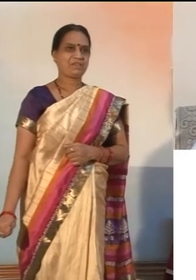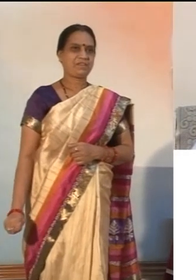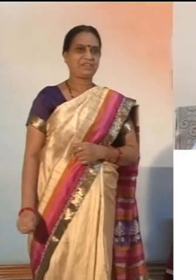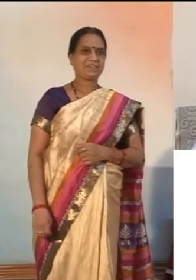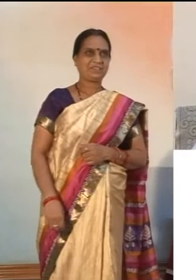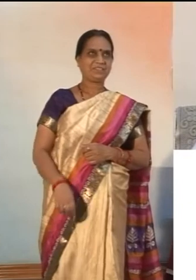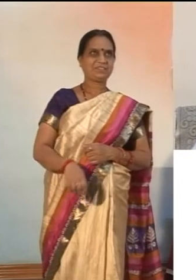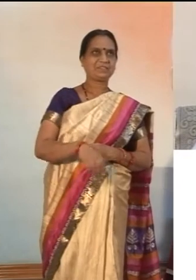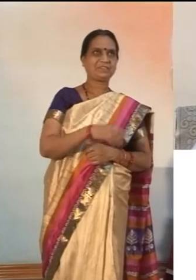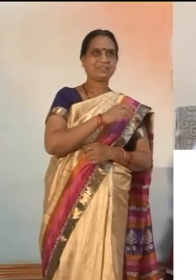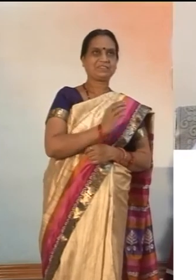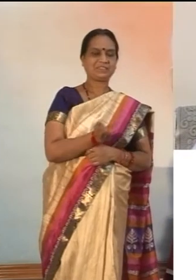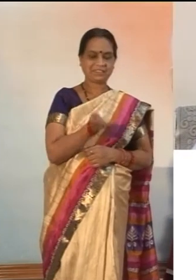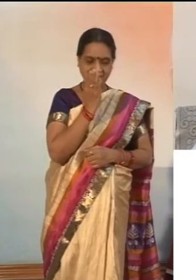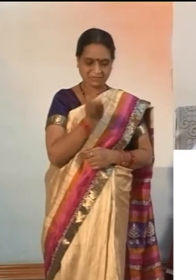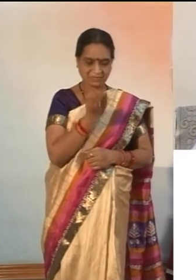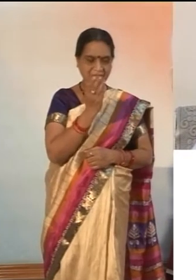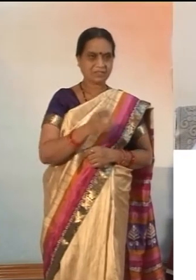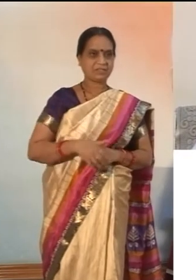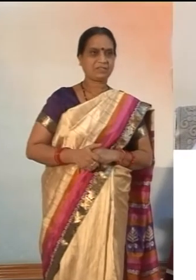इस्लाम धर्म में कहा है,